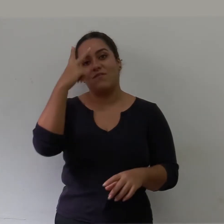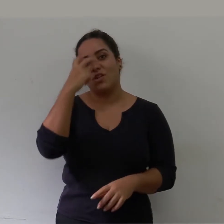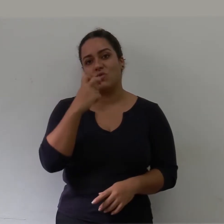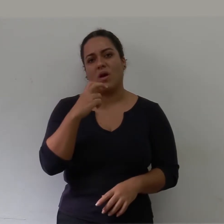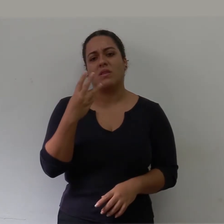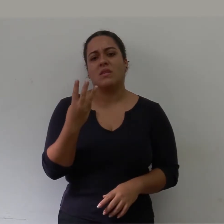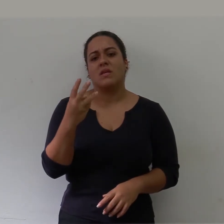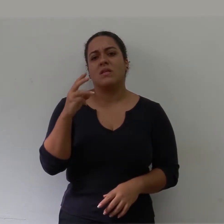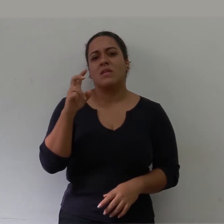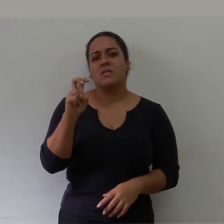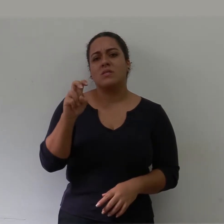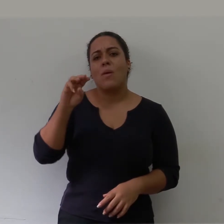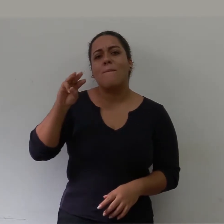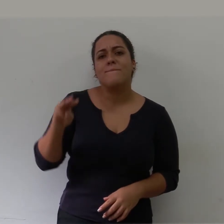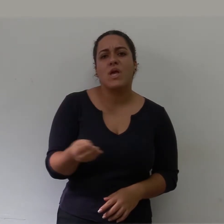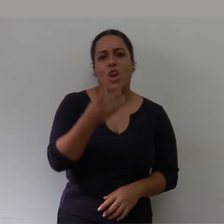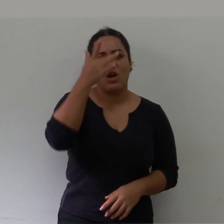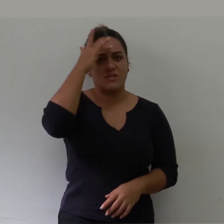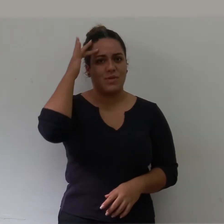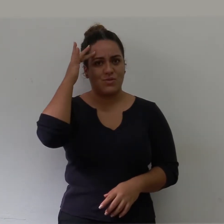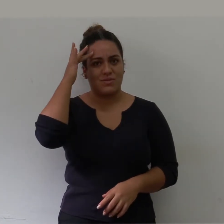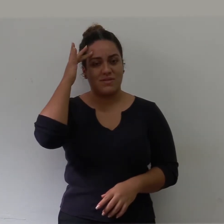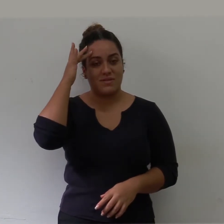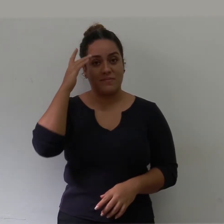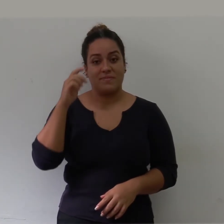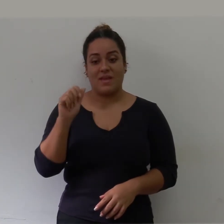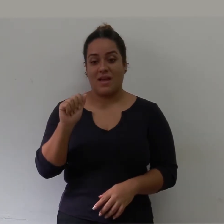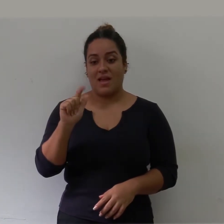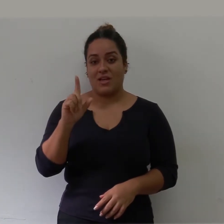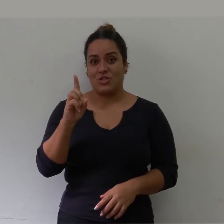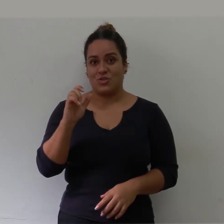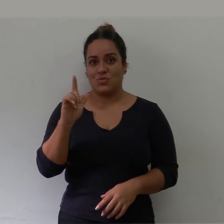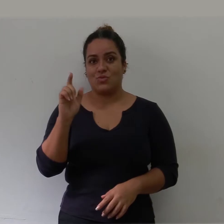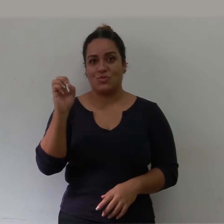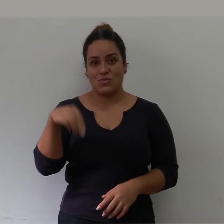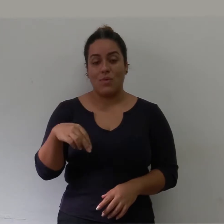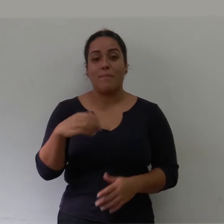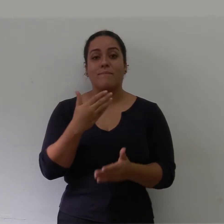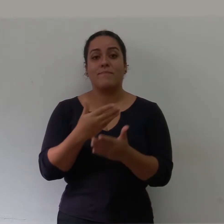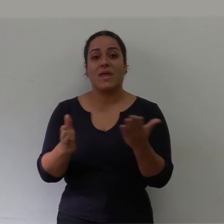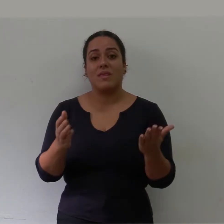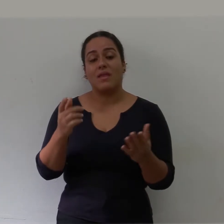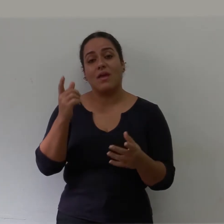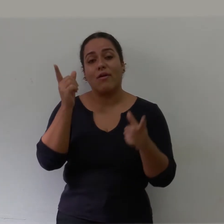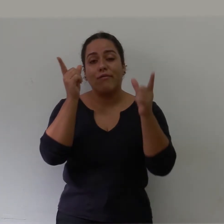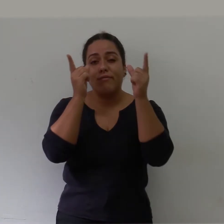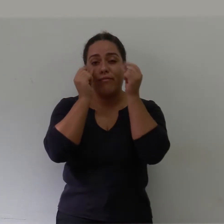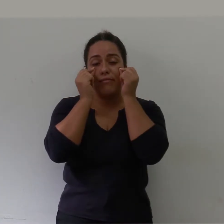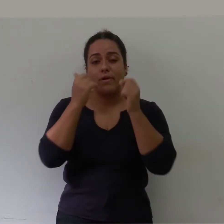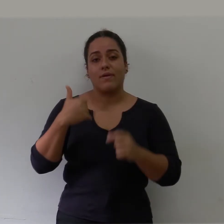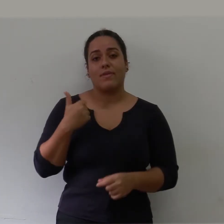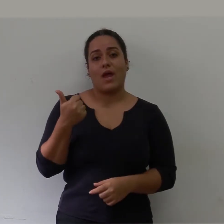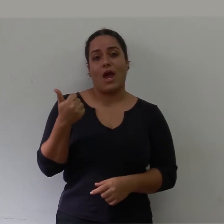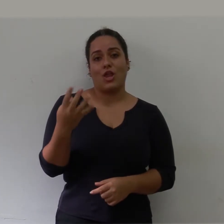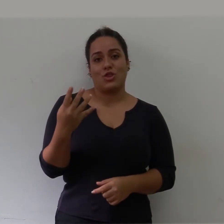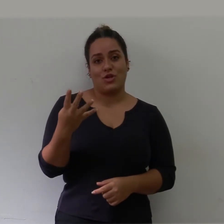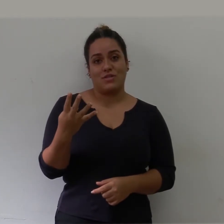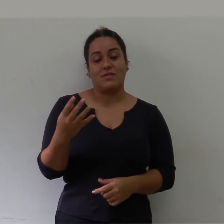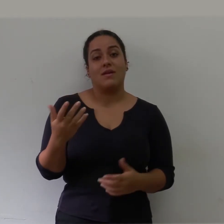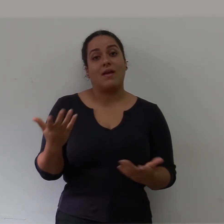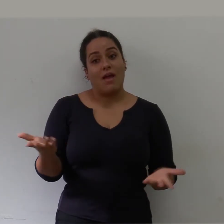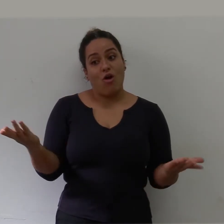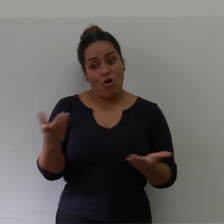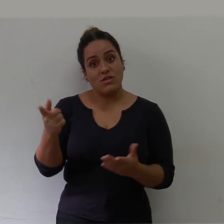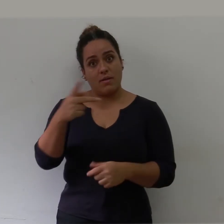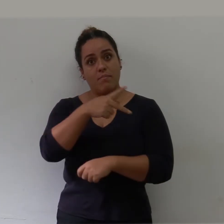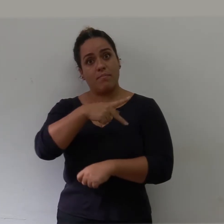de 35 milhões de pessoas. O Adilson perdeu a visão com 14 anos. Hoje é presidente da União